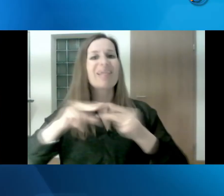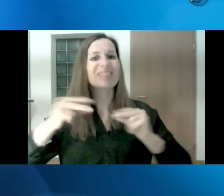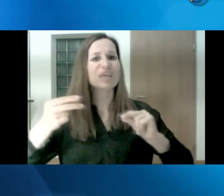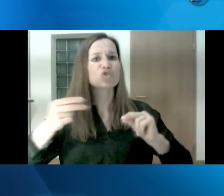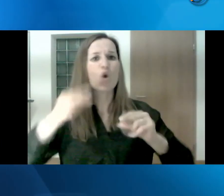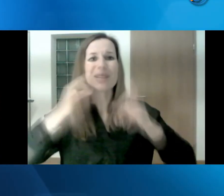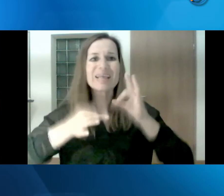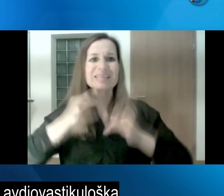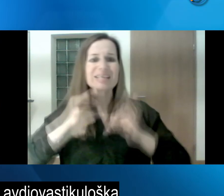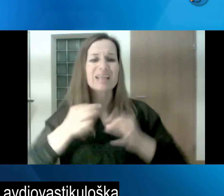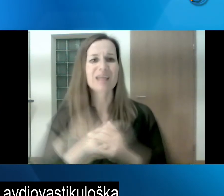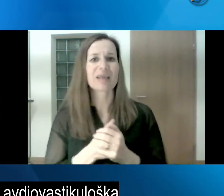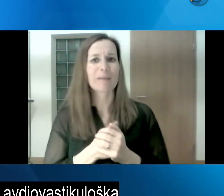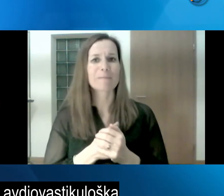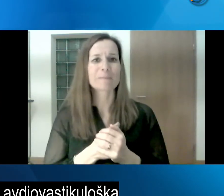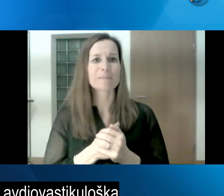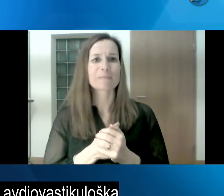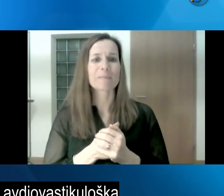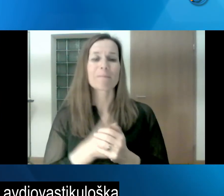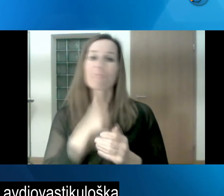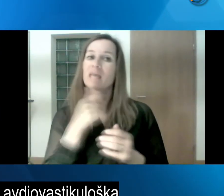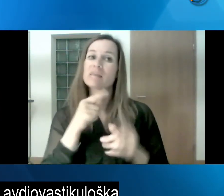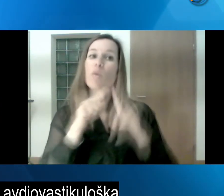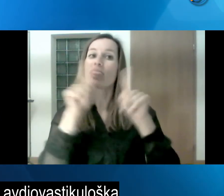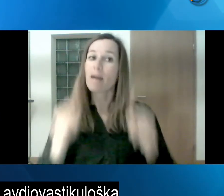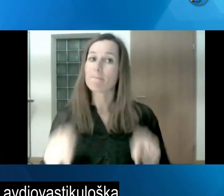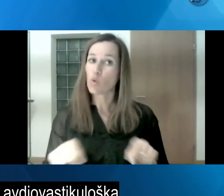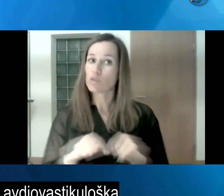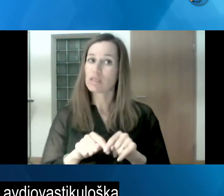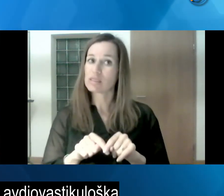testiranja? Samo za napotnico